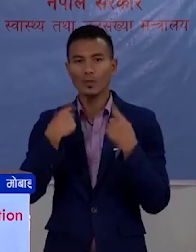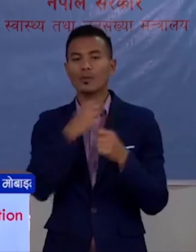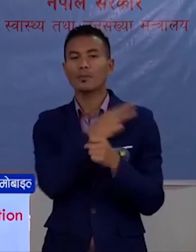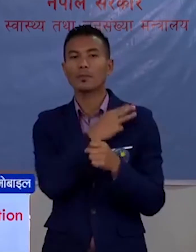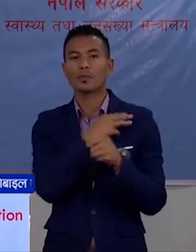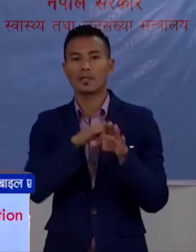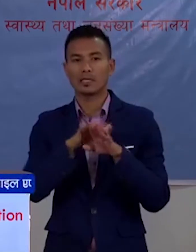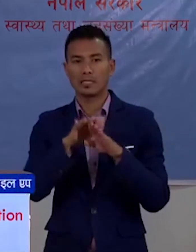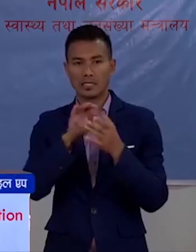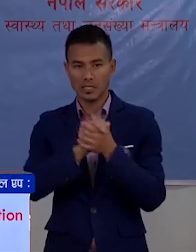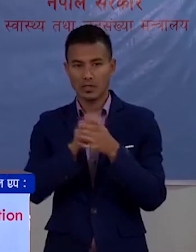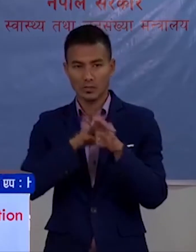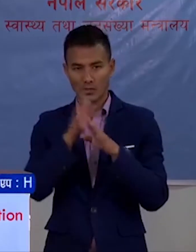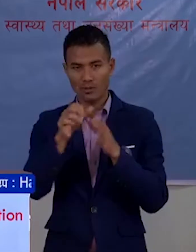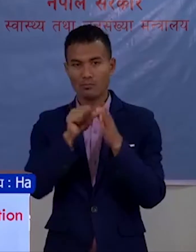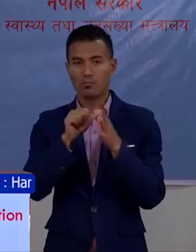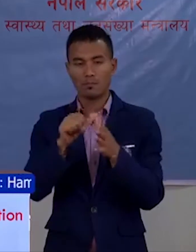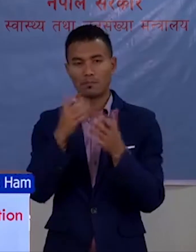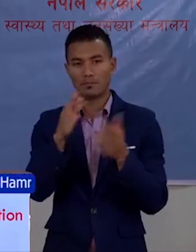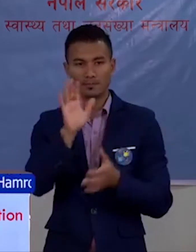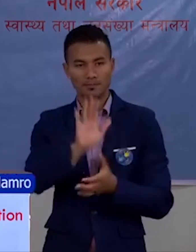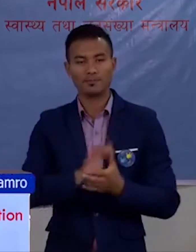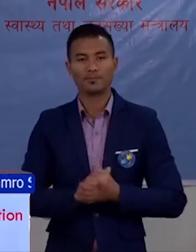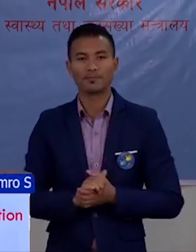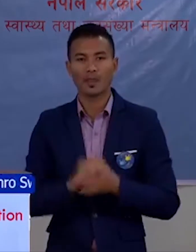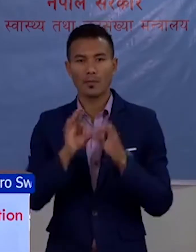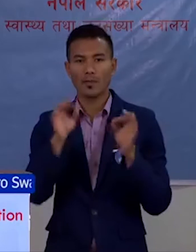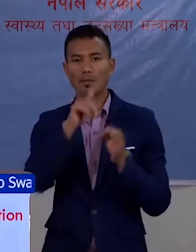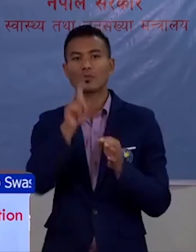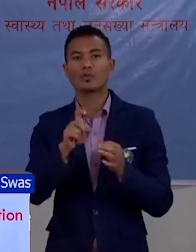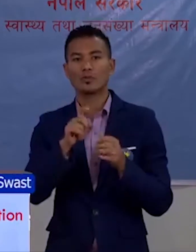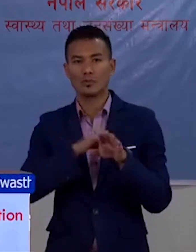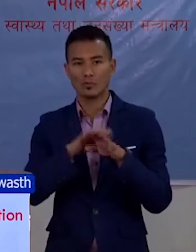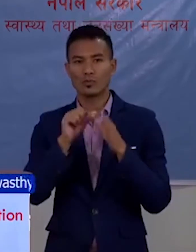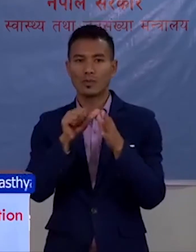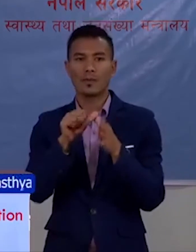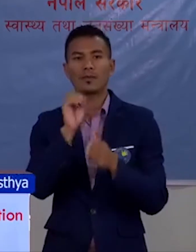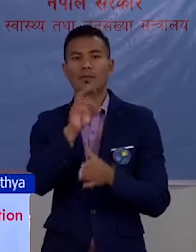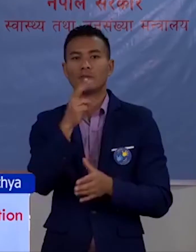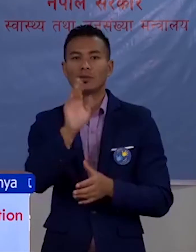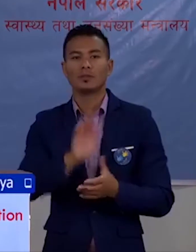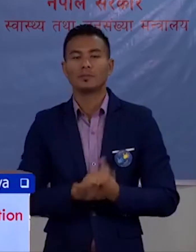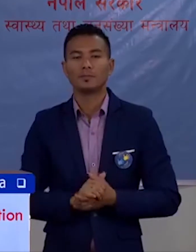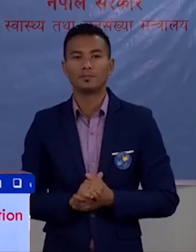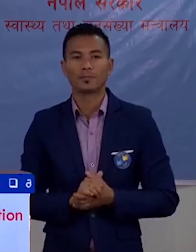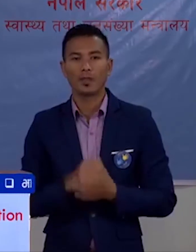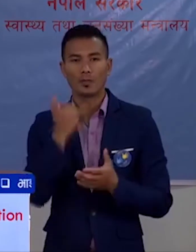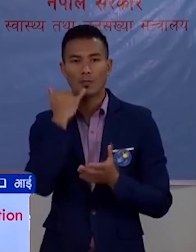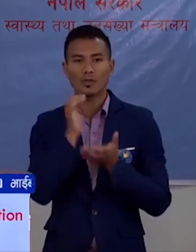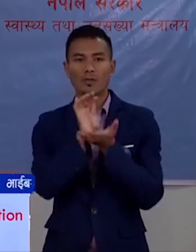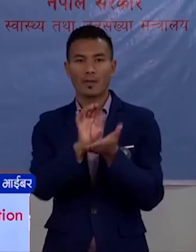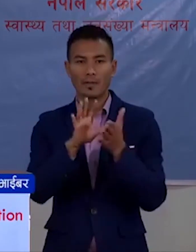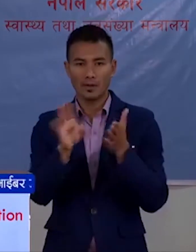स्वास्थ्यकर्मी साथीहरूले एड्रेस गर्नुभएको छ, विभिन्न प्रश्नको उत्तर दिनुभएको छ कल सेवा